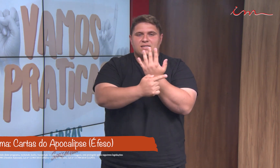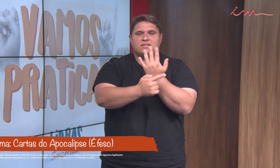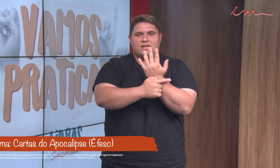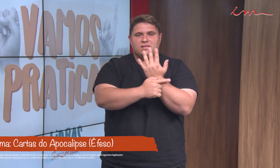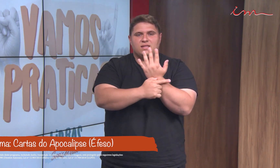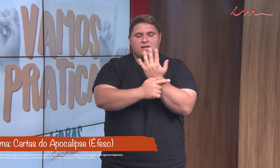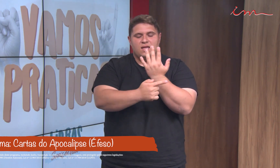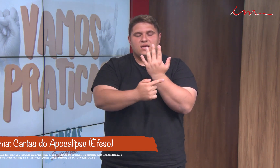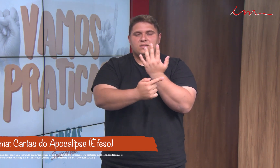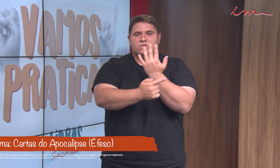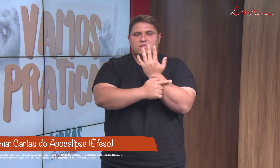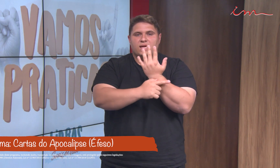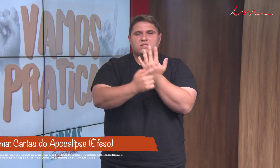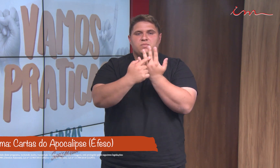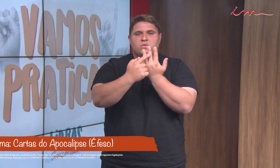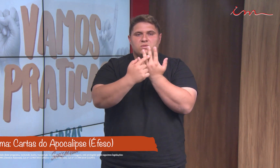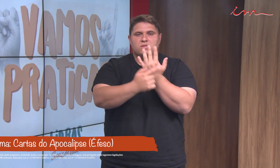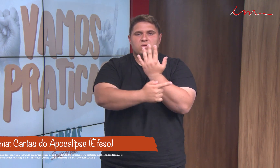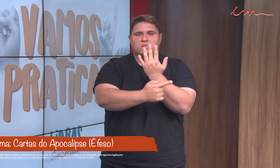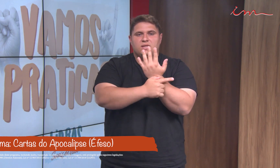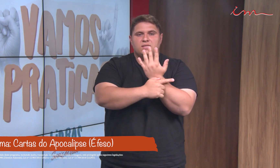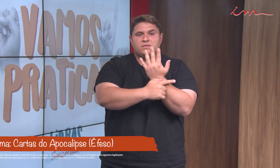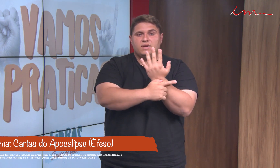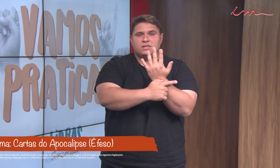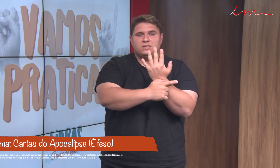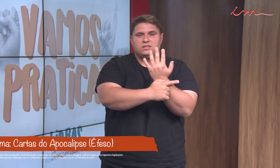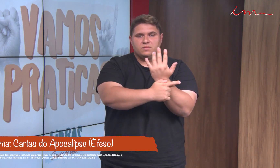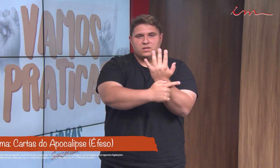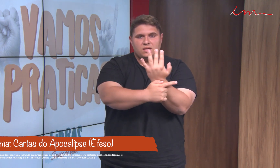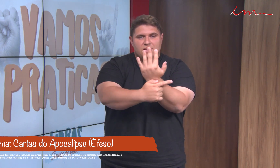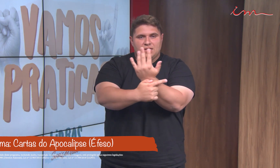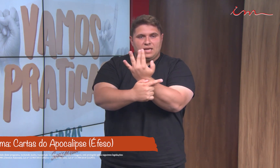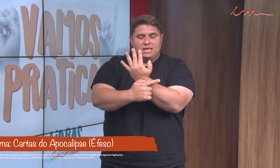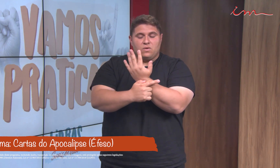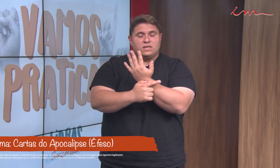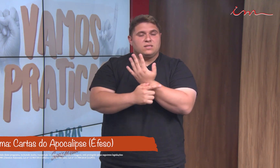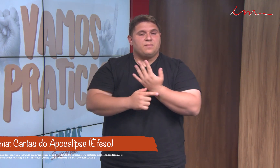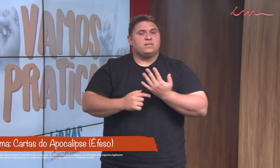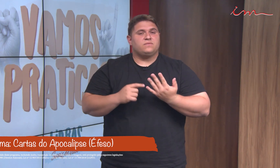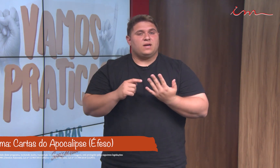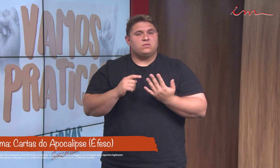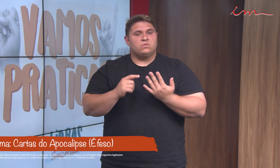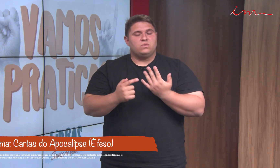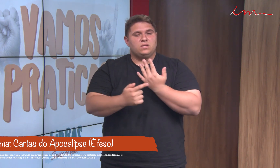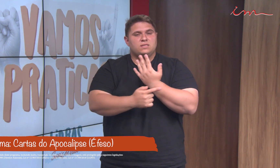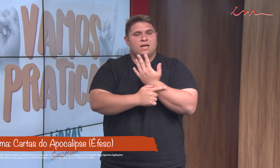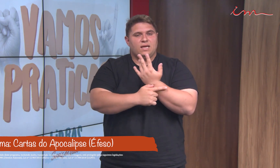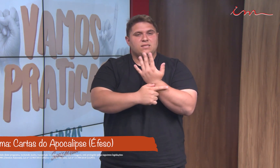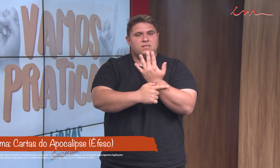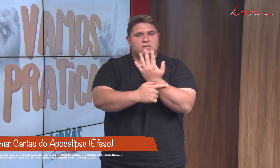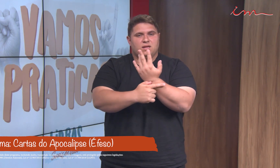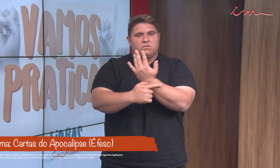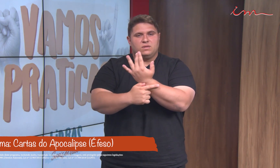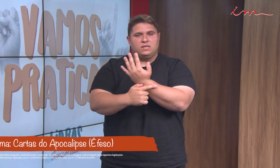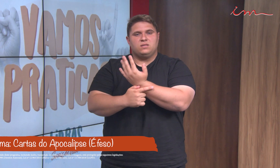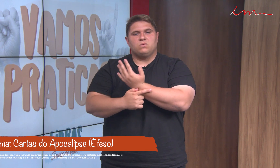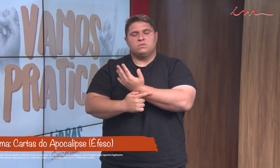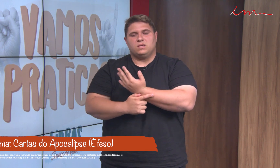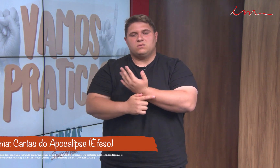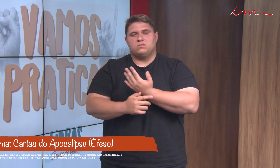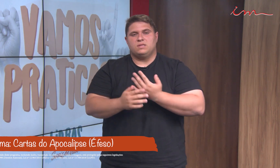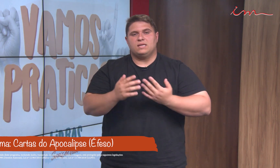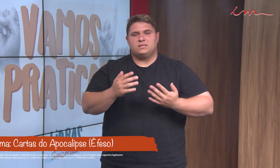7 castiçais, tá? São 7 por conta da quantidade de velas em cima. E eu acho até mais fácil utilizar esse sinal